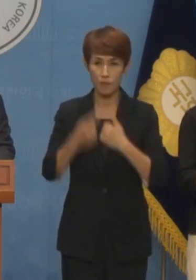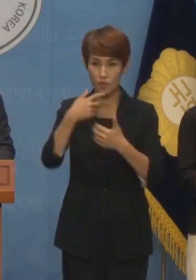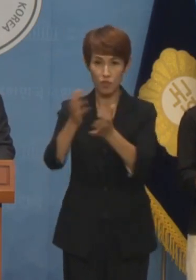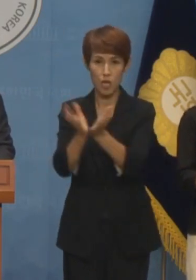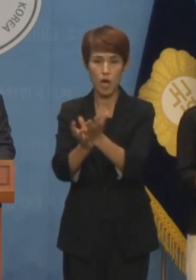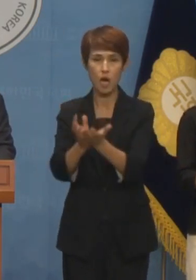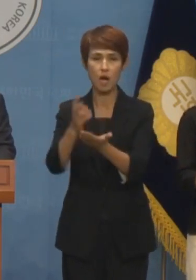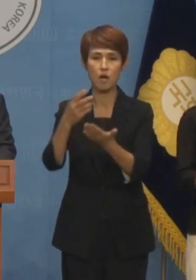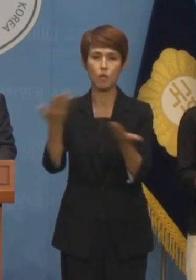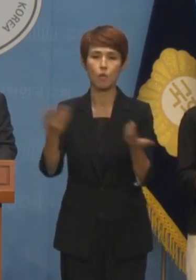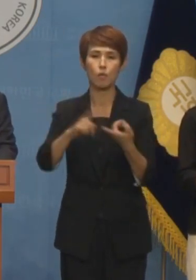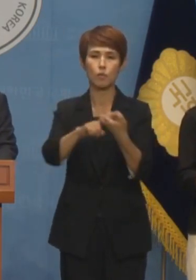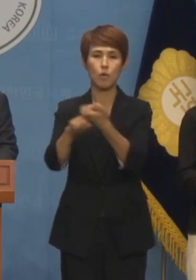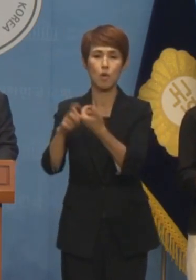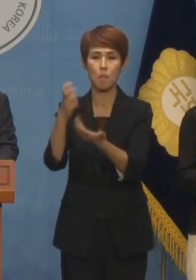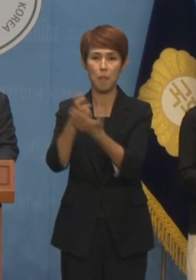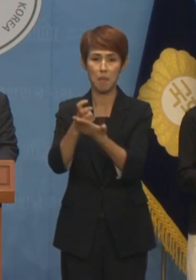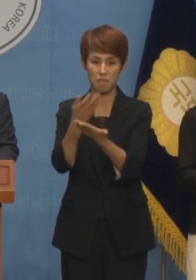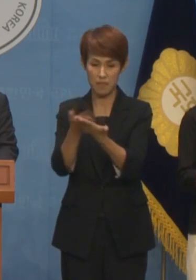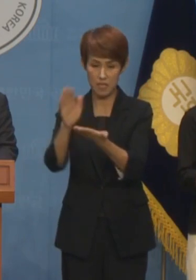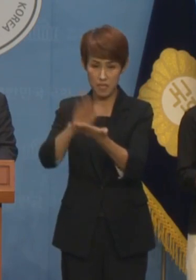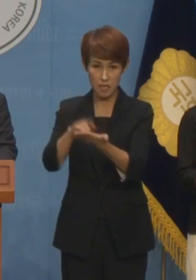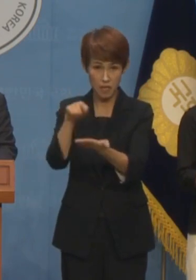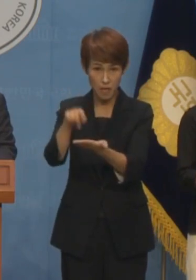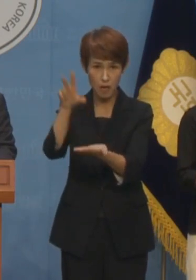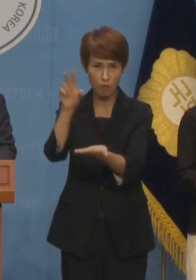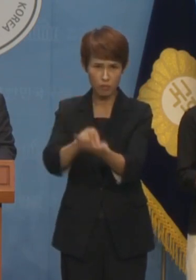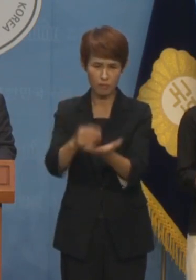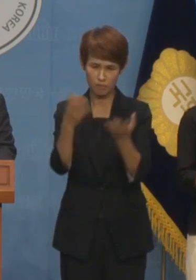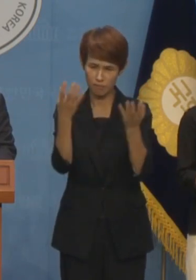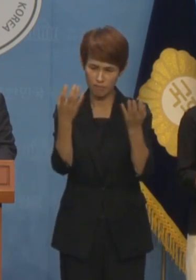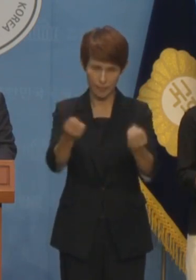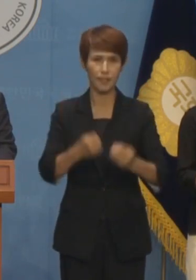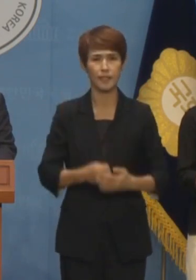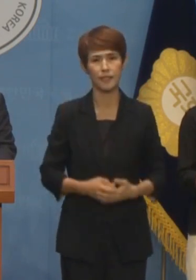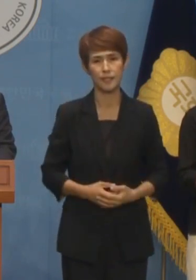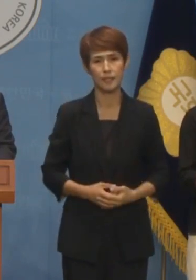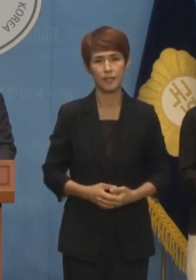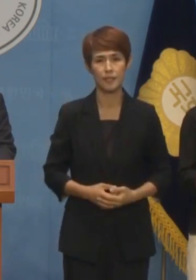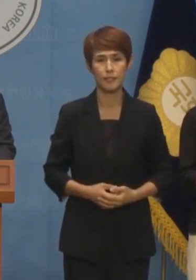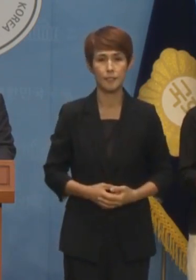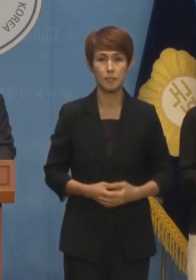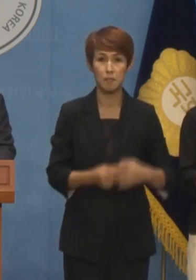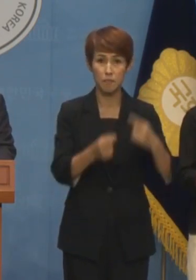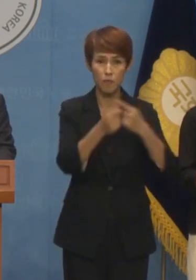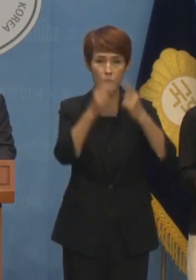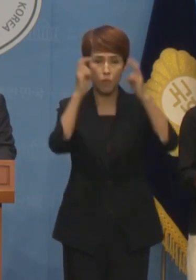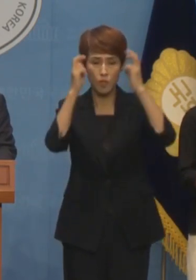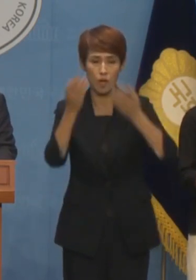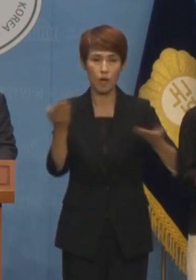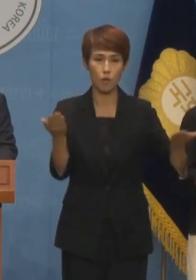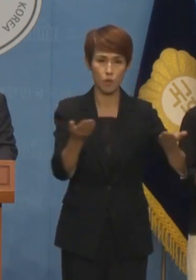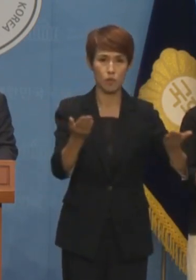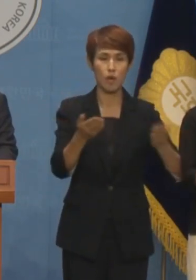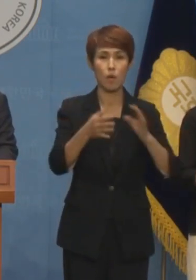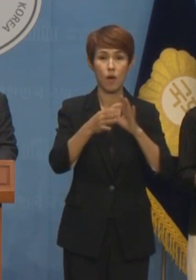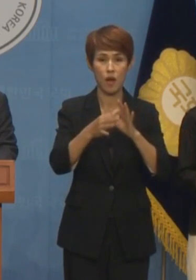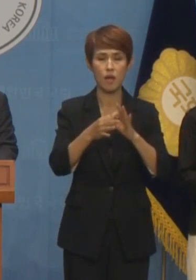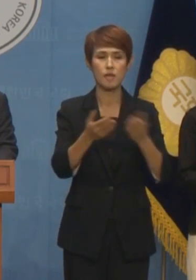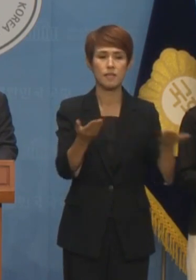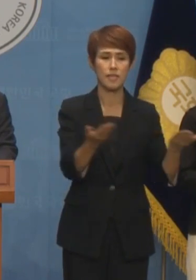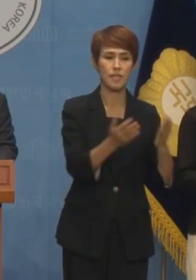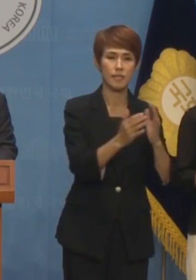처리하는 노조법 개정안의 문제점과 우려는 한두 가지가 아닙니다. 첫째, 노사관계의 오랜 근간인